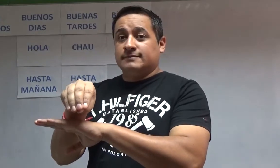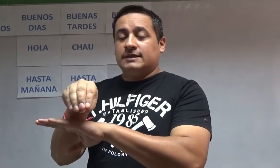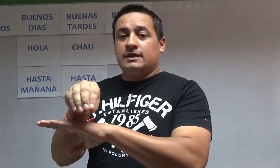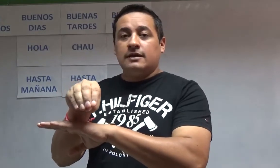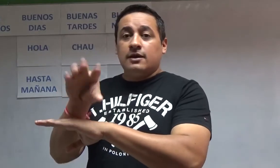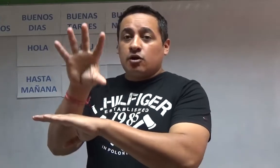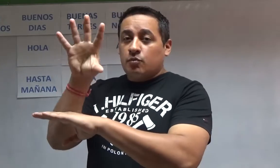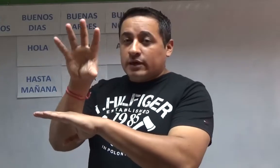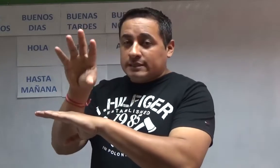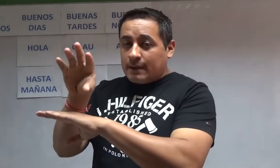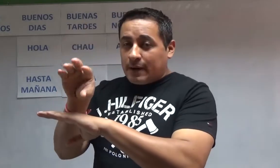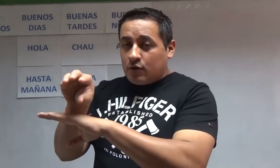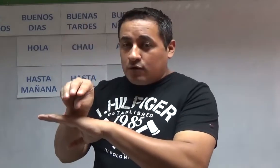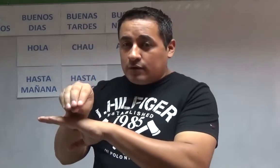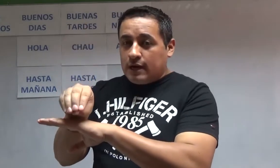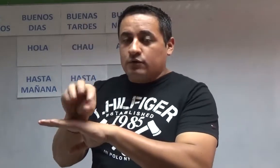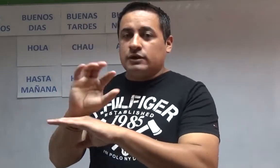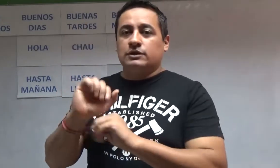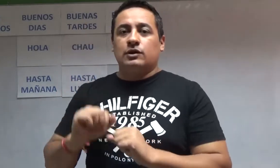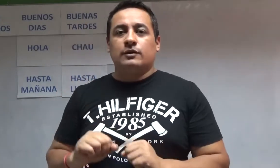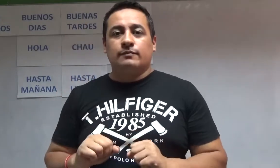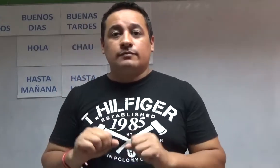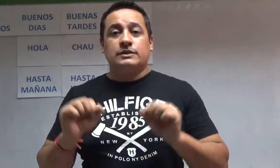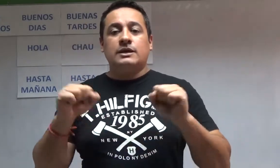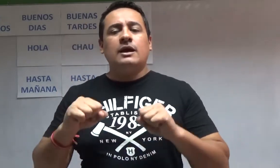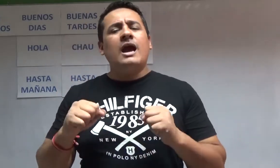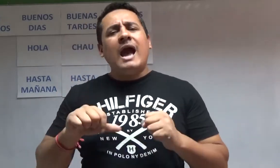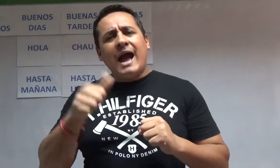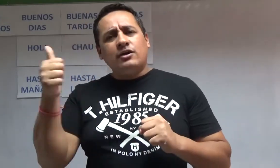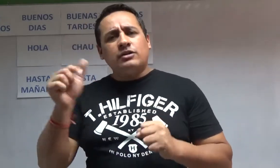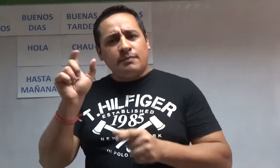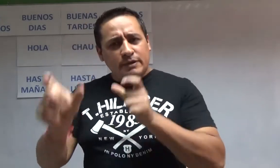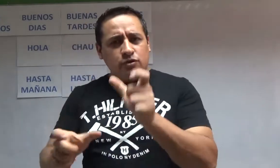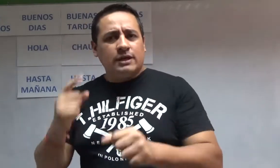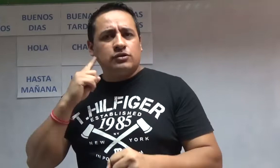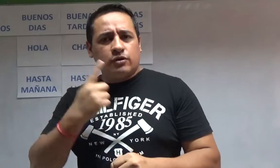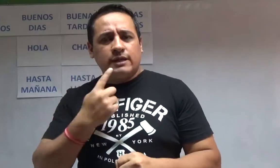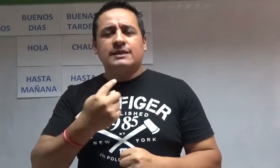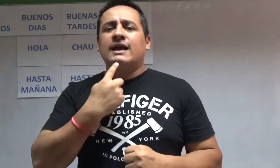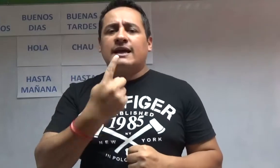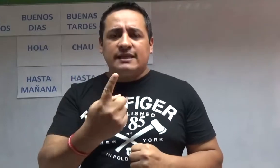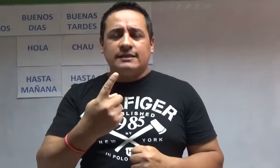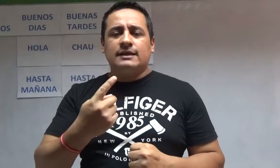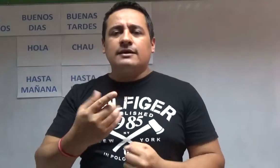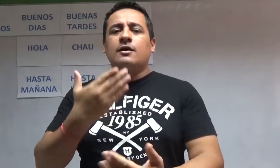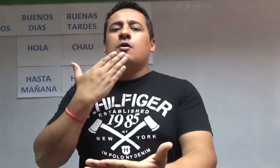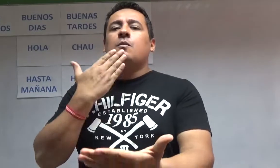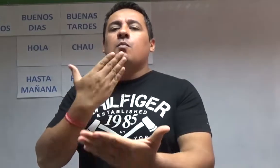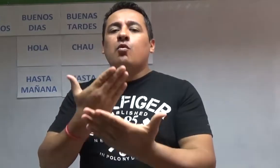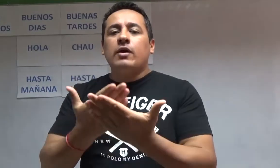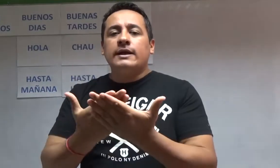¿Sí? Como que se apagó la luz del sol. ¿Sí? Hay otras personas sordas que dicen